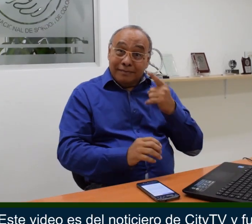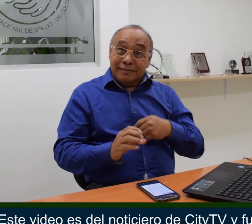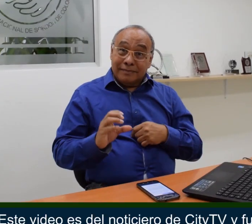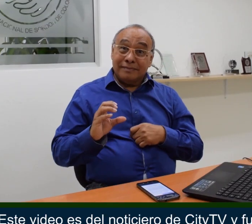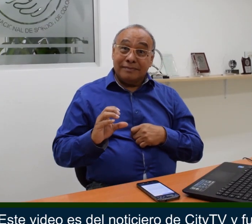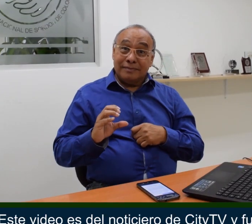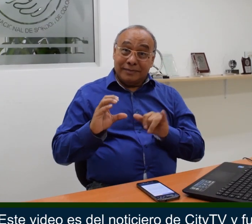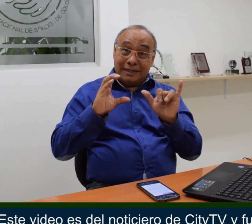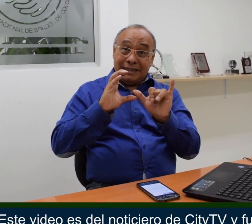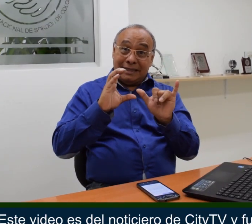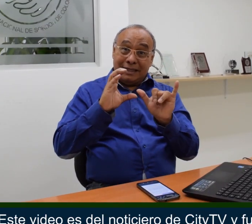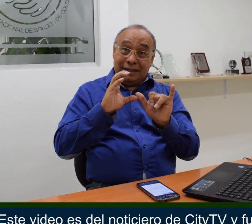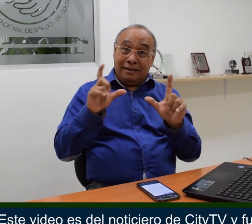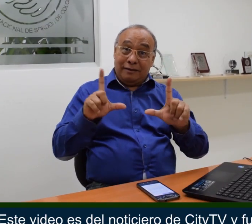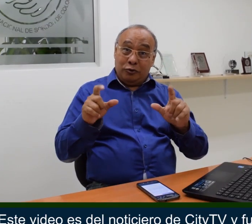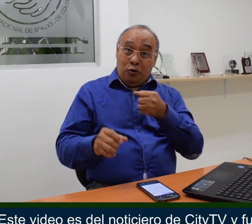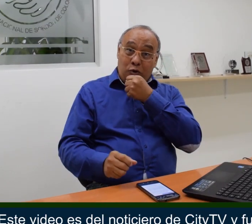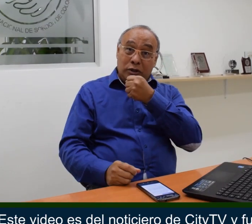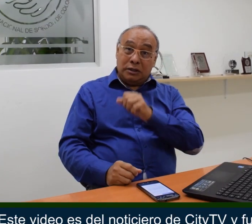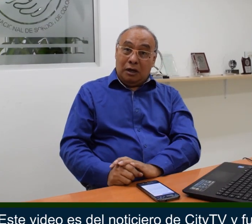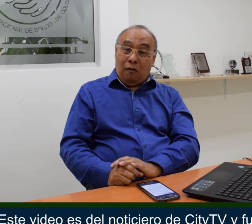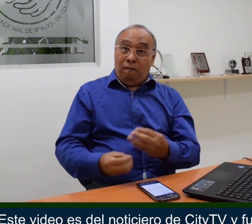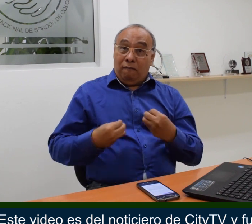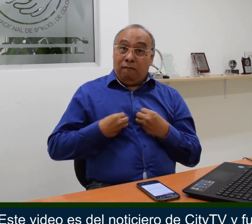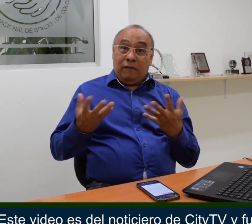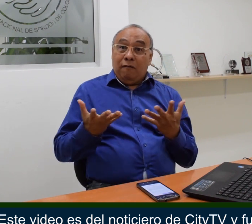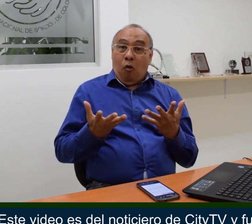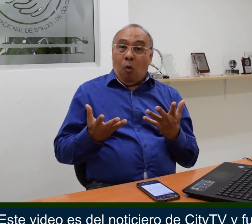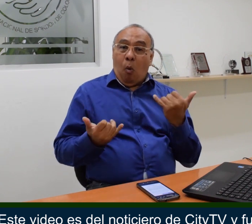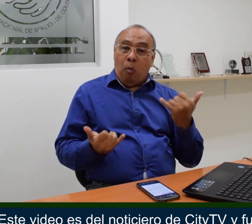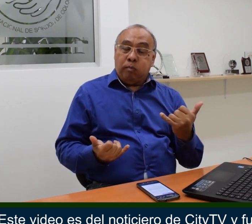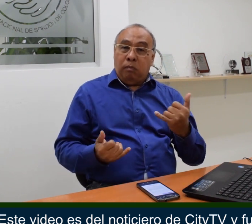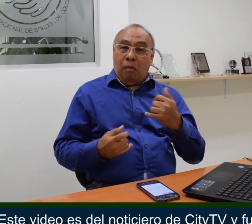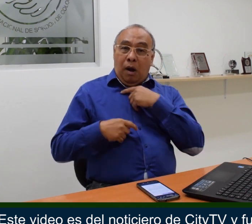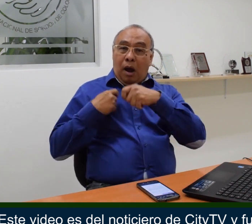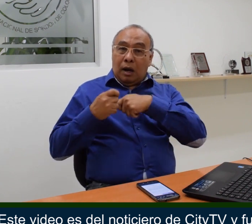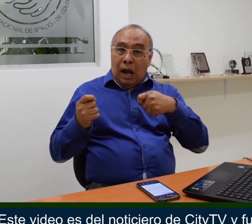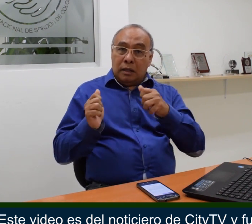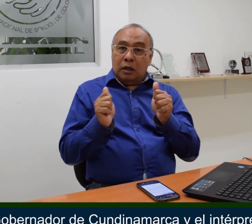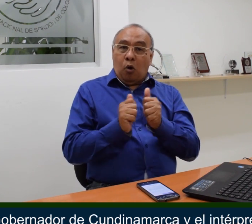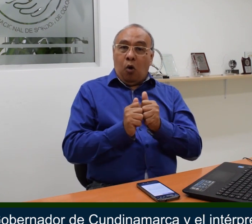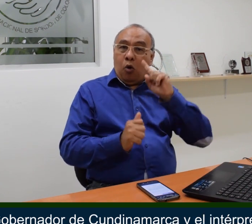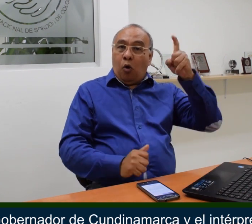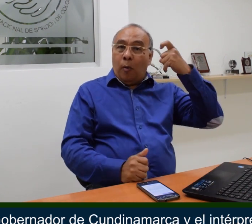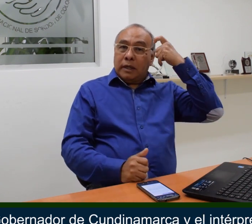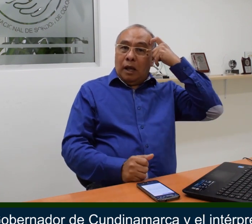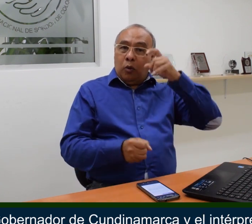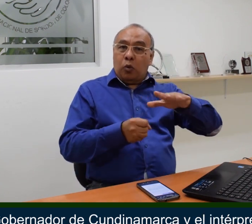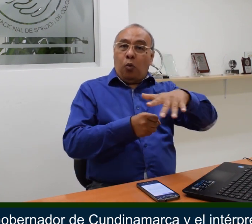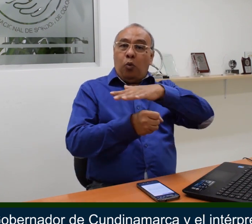Este video es del noticiero City TV y fue transmitido en vivo. Vemos a Claudia López junto al gobernador de